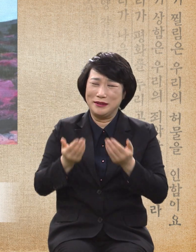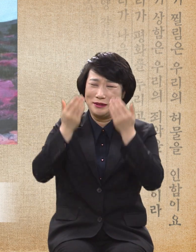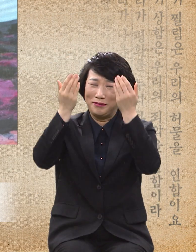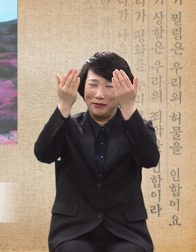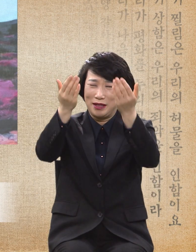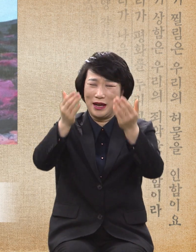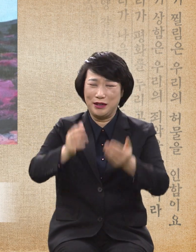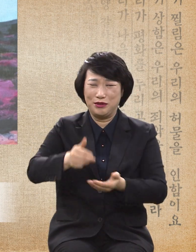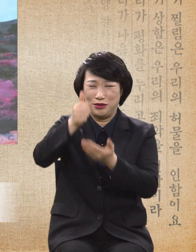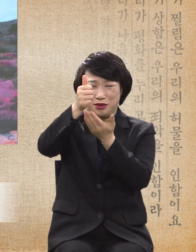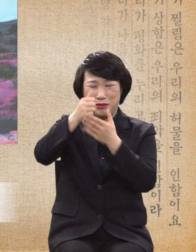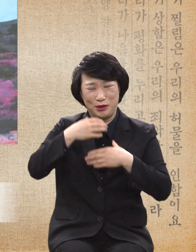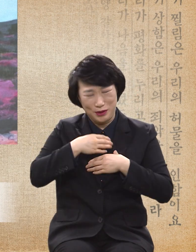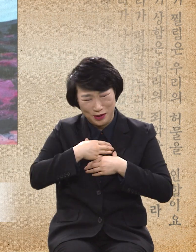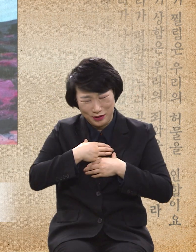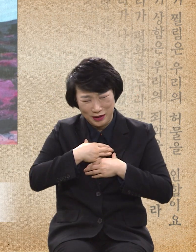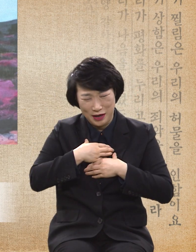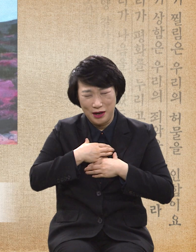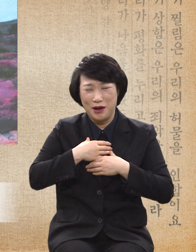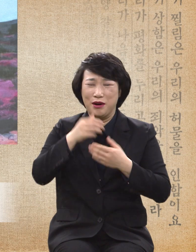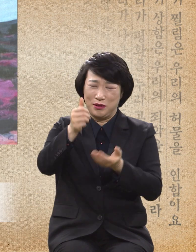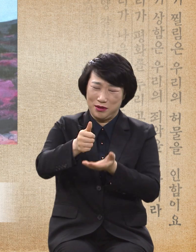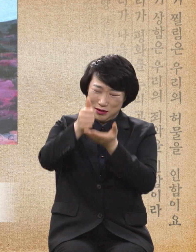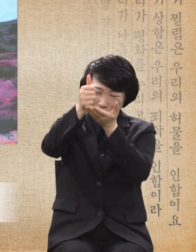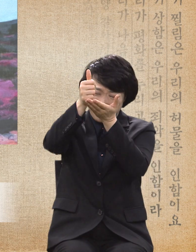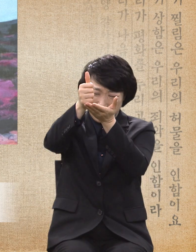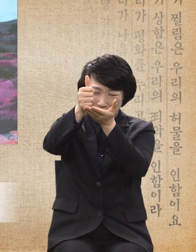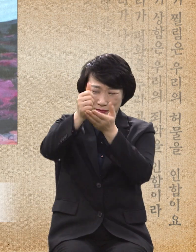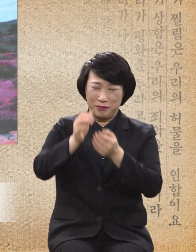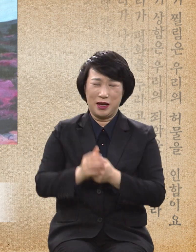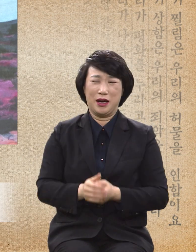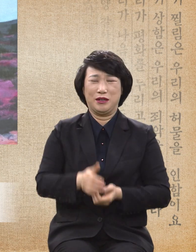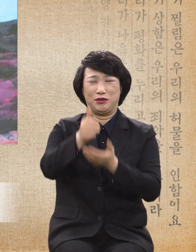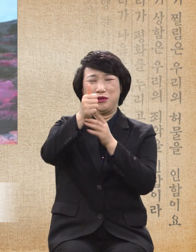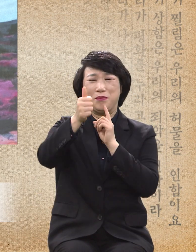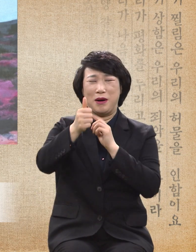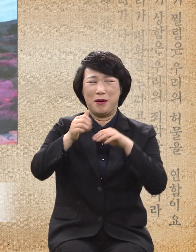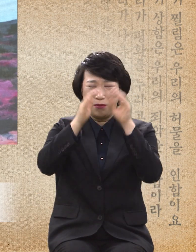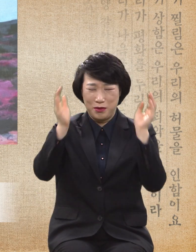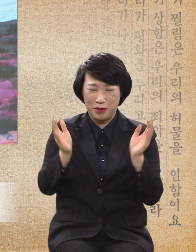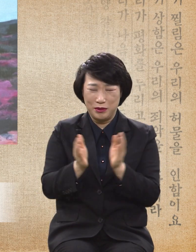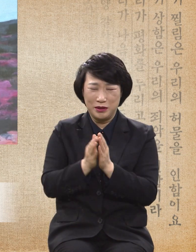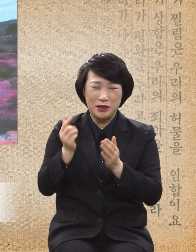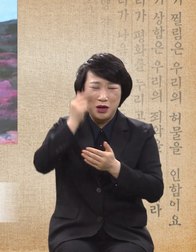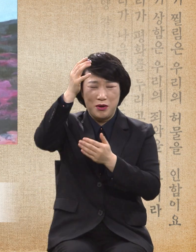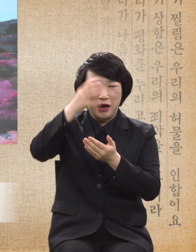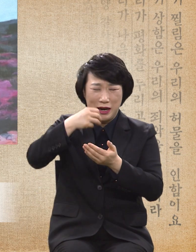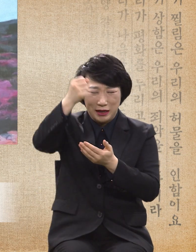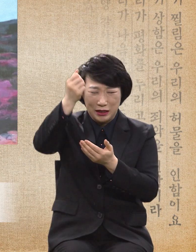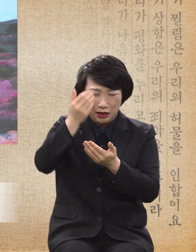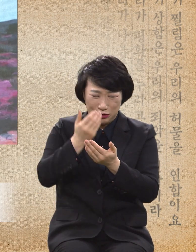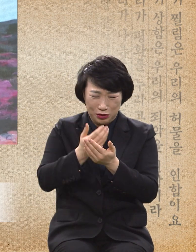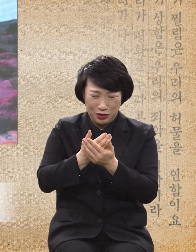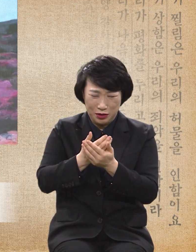돌립니다. 주님을 경외하고 공경합니다. 주만 모든 영광을 받으시옵소서.